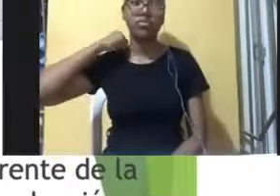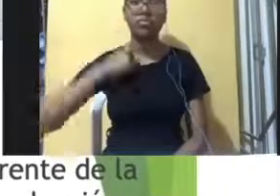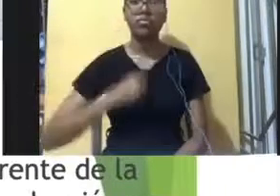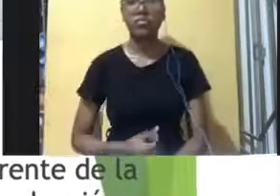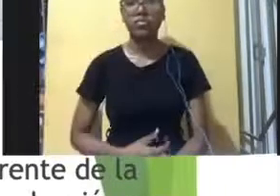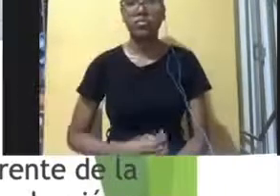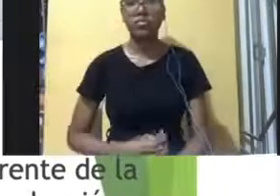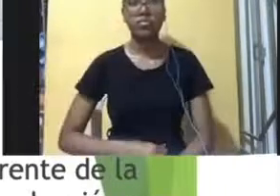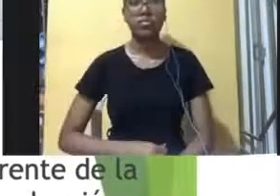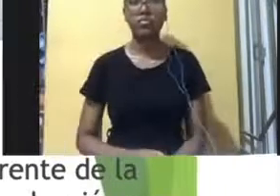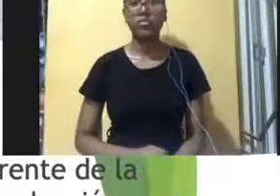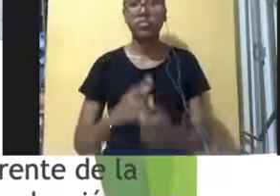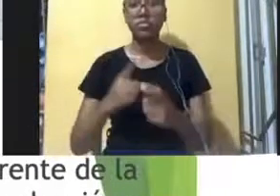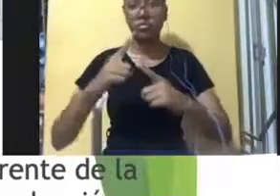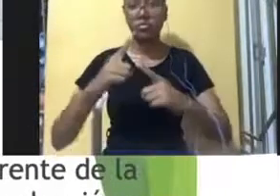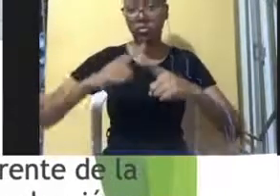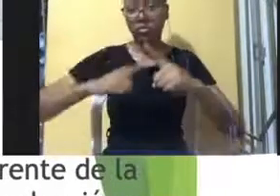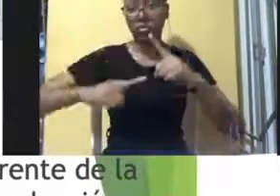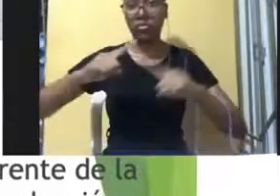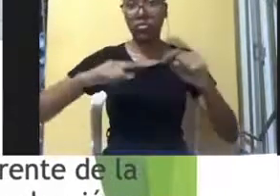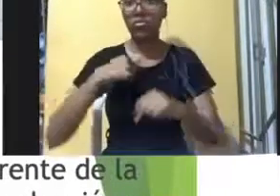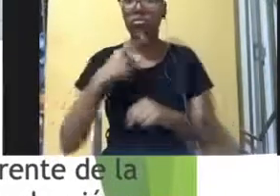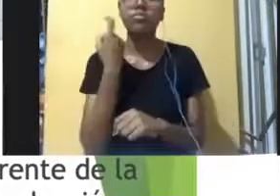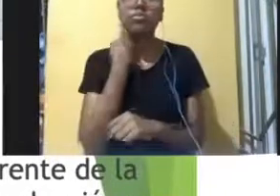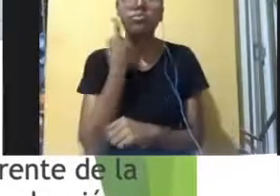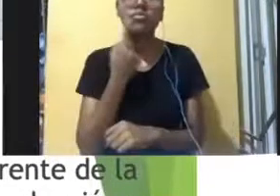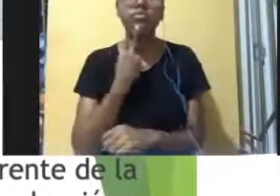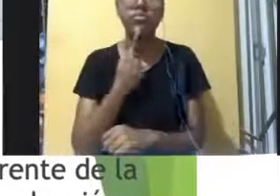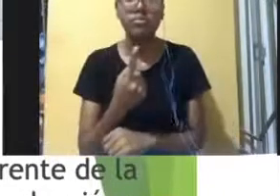La lengua de señas, como les decía,